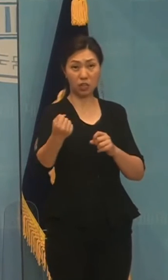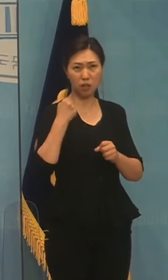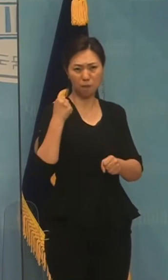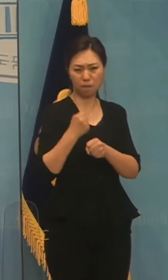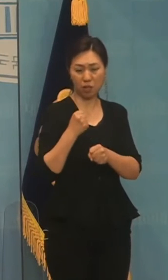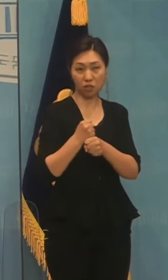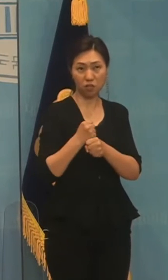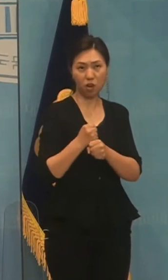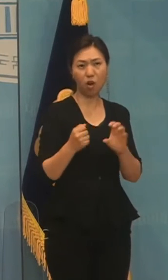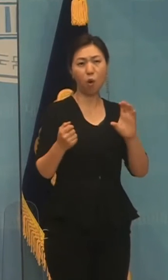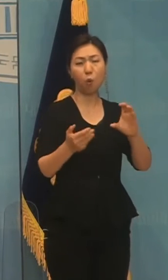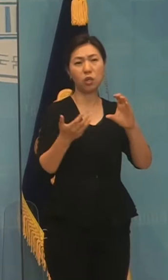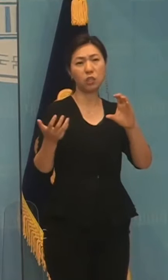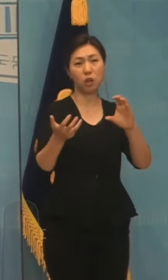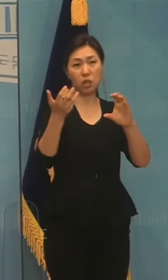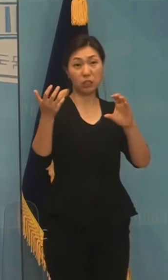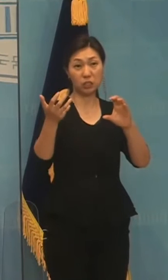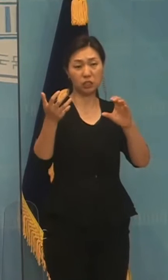상향하고 있습니다.